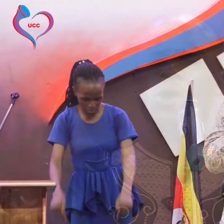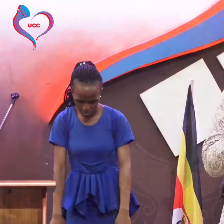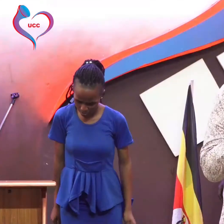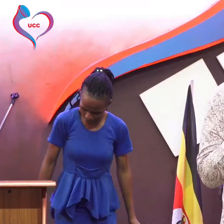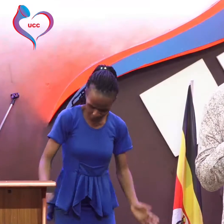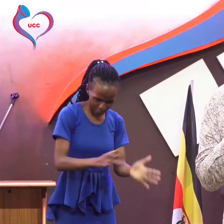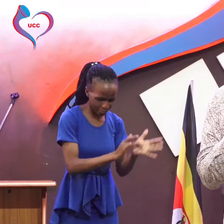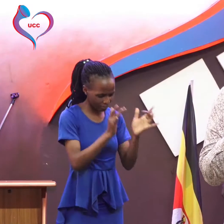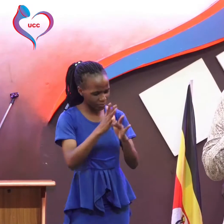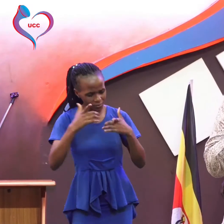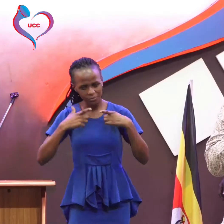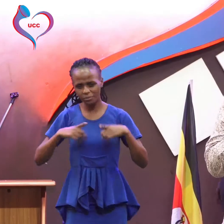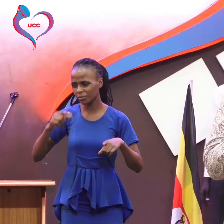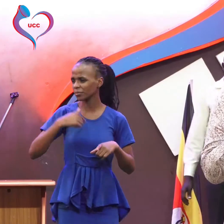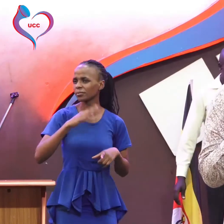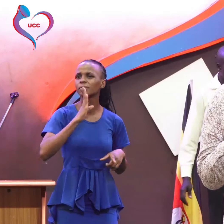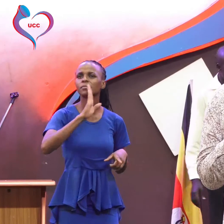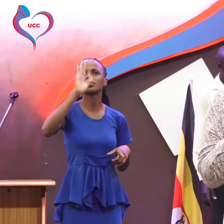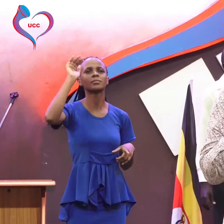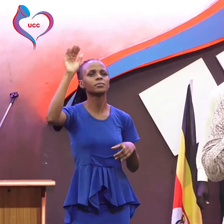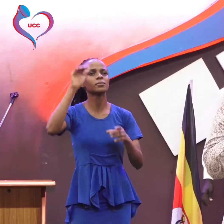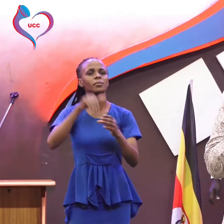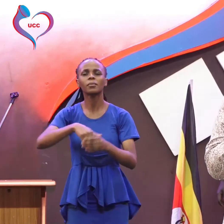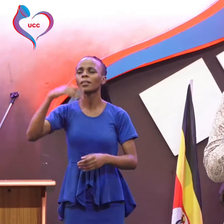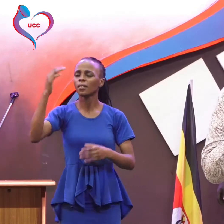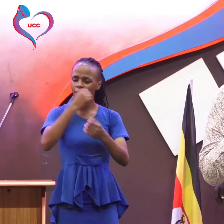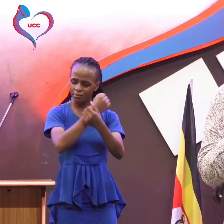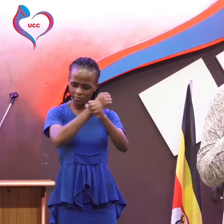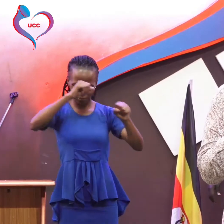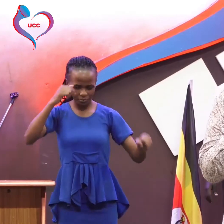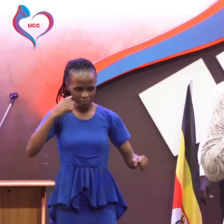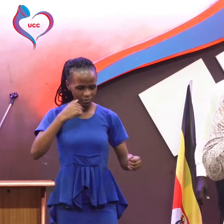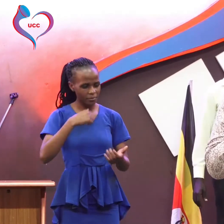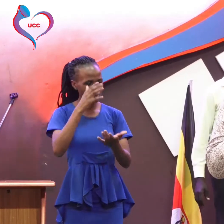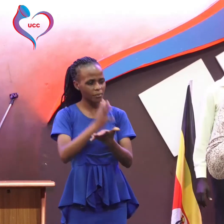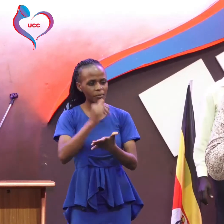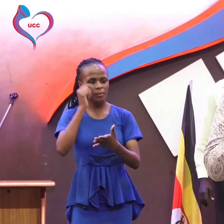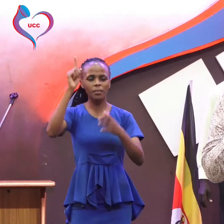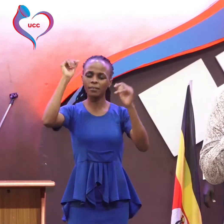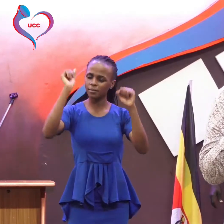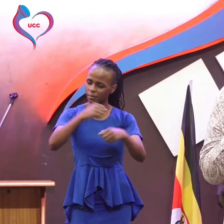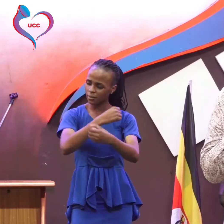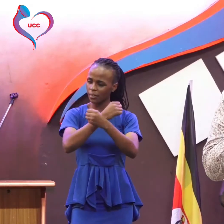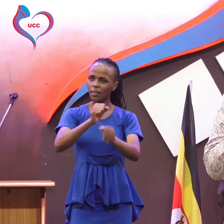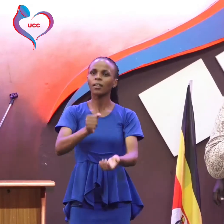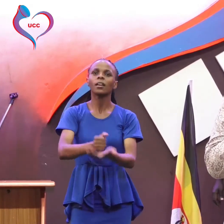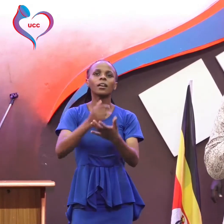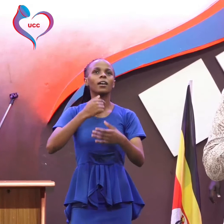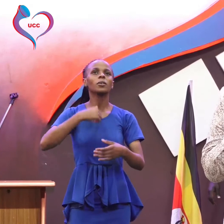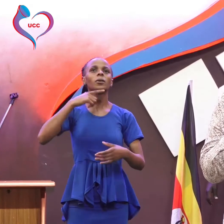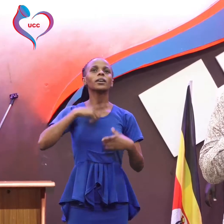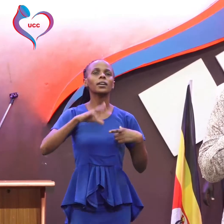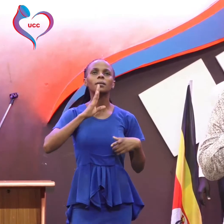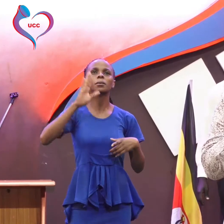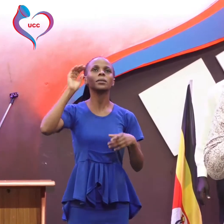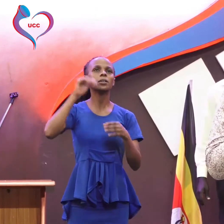Yesu nge kamwe mu mikono gyotafe kubanchumanyi kwa sobolo kunyama